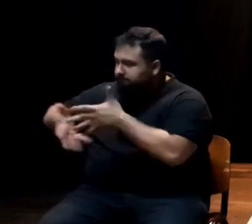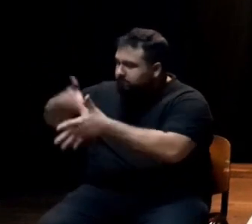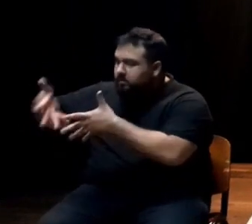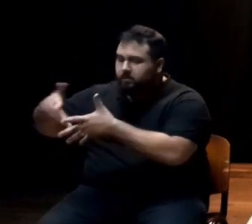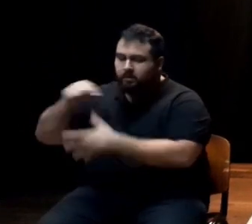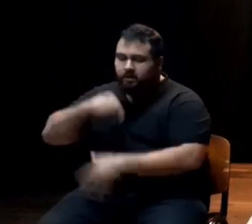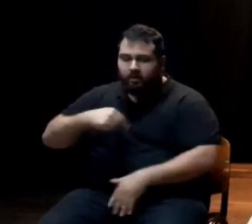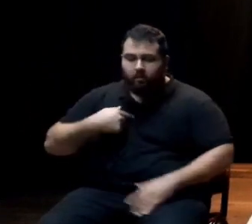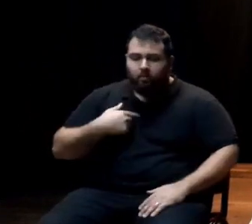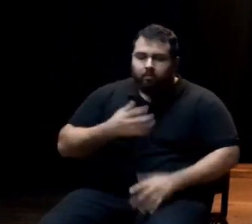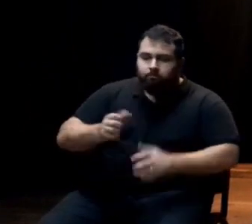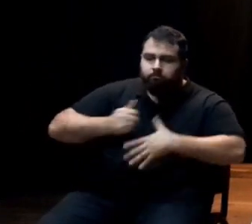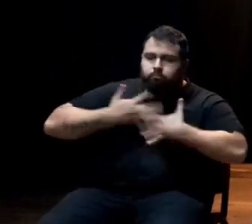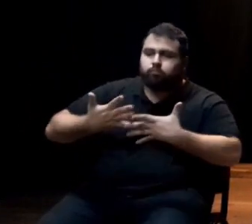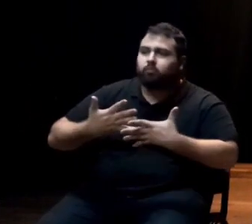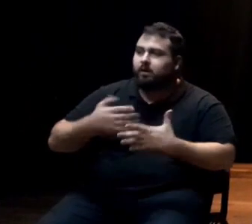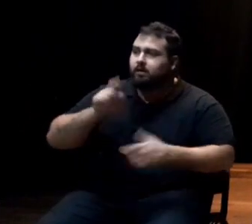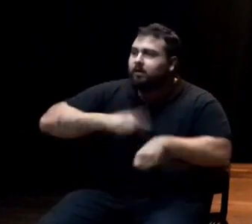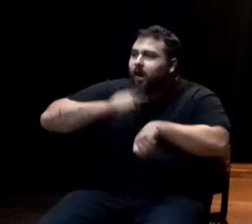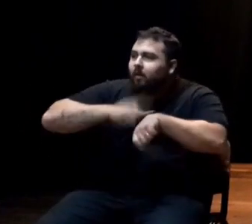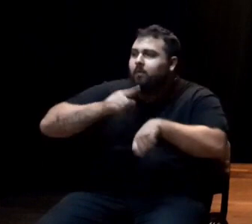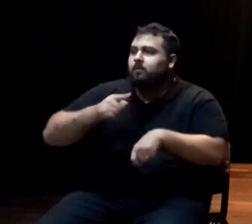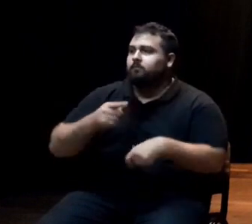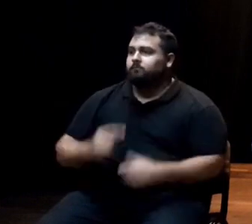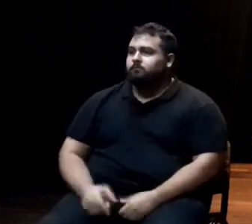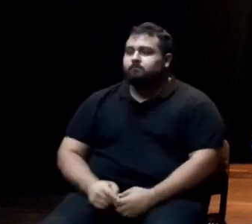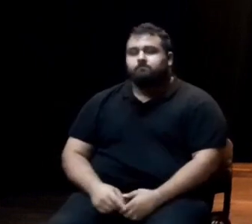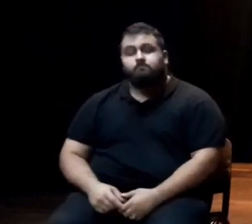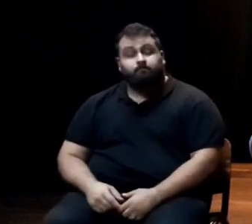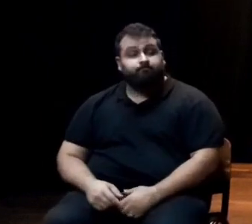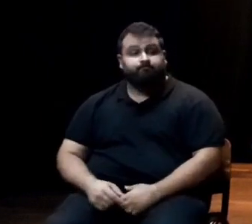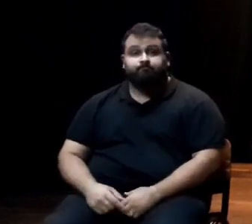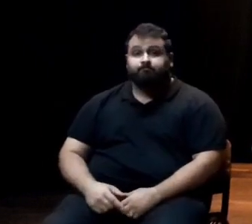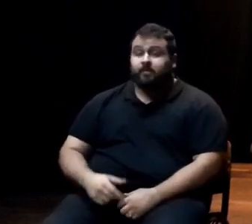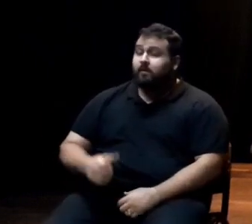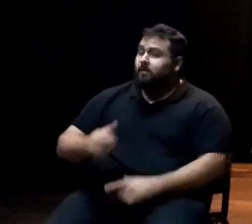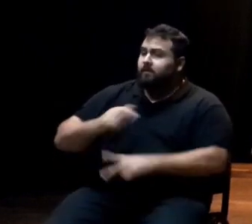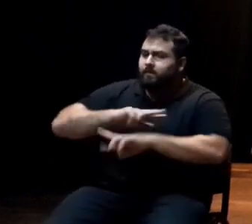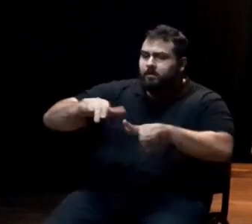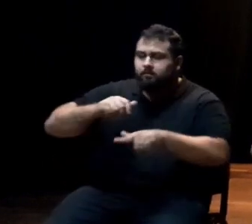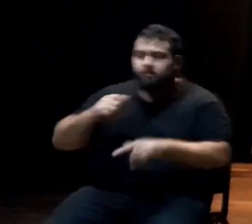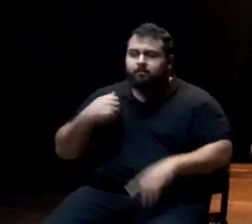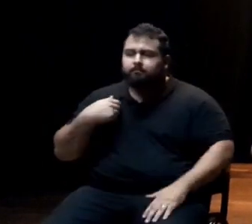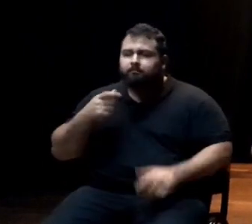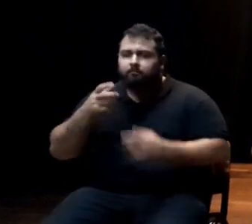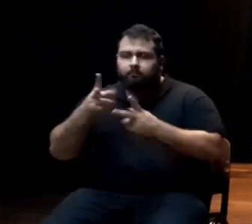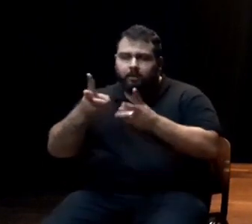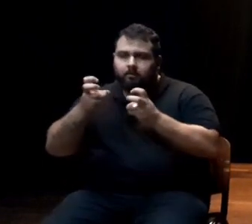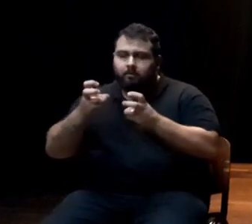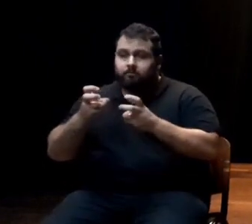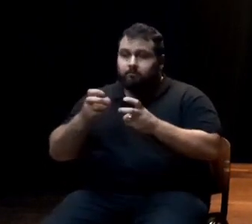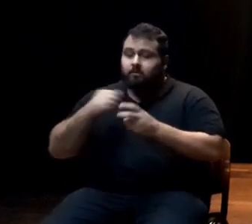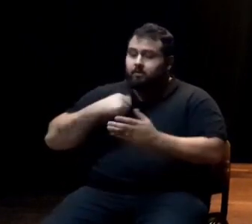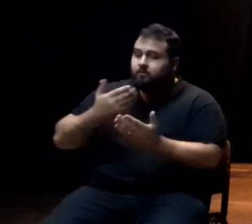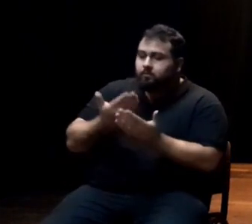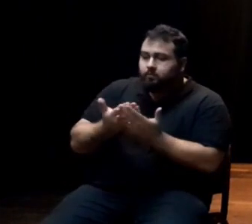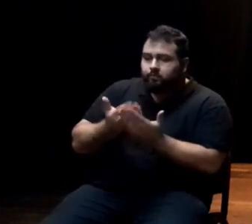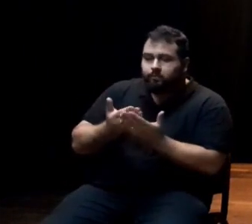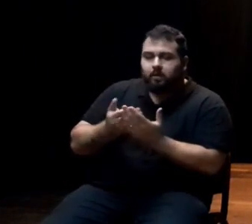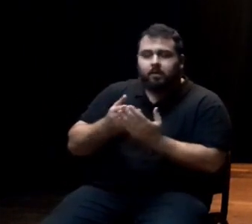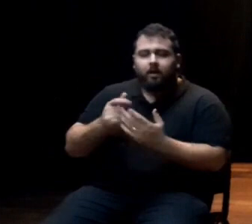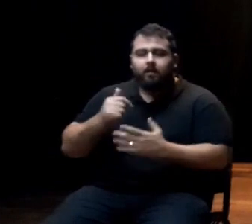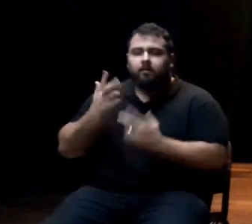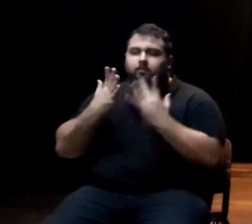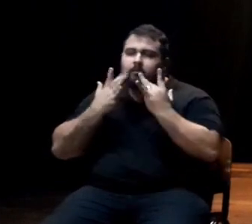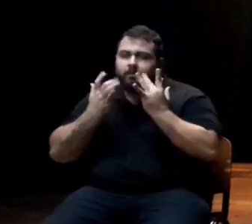Queria que você falasse um pouco sobre isso, assim. Muita coisa que eu tenho visto do estudo cênico,